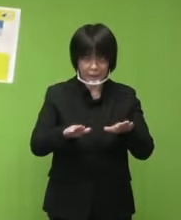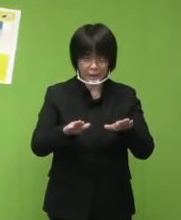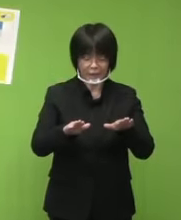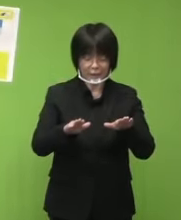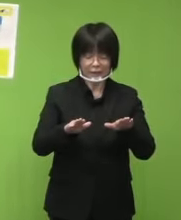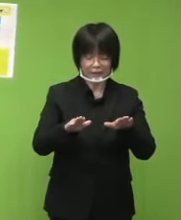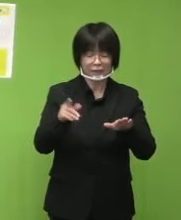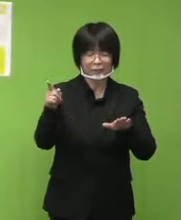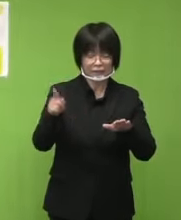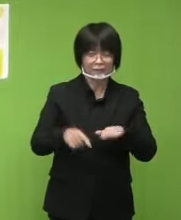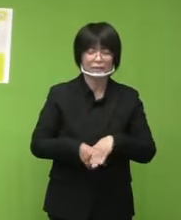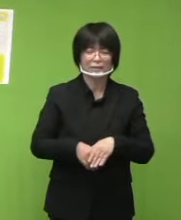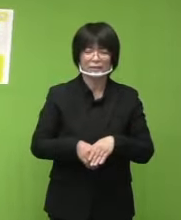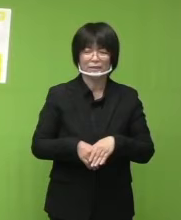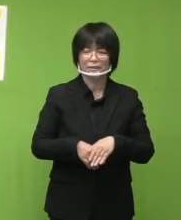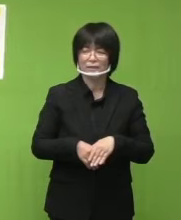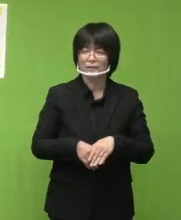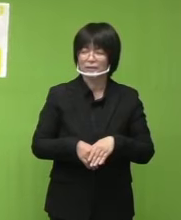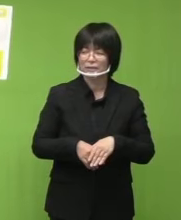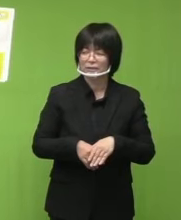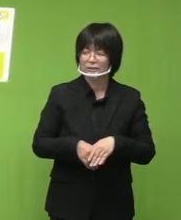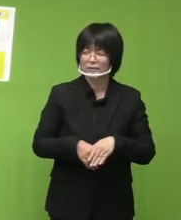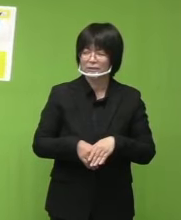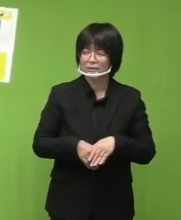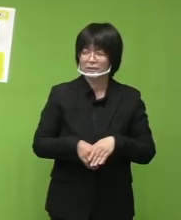で、こっちでやるか。